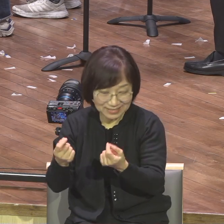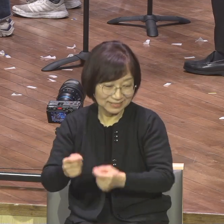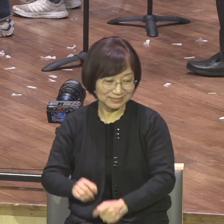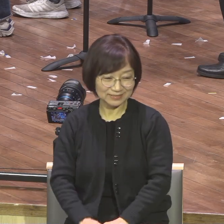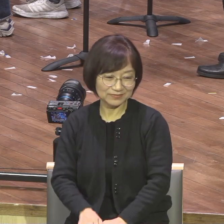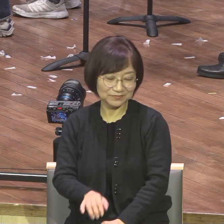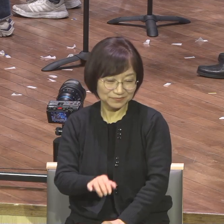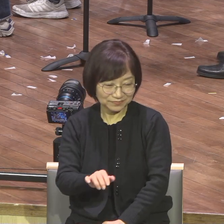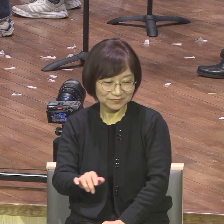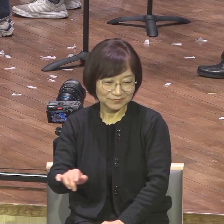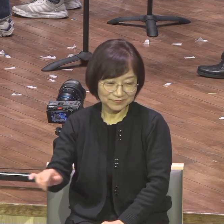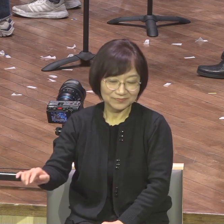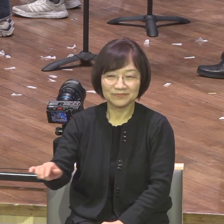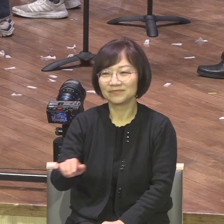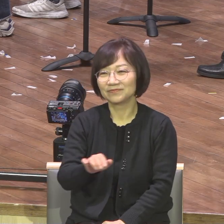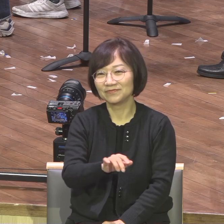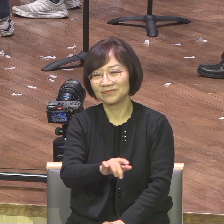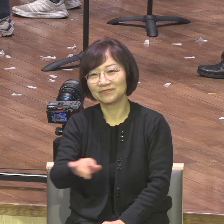찬양하겠습니다.